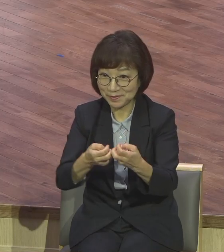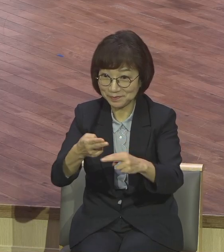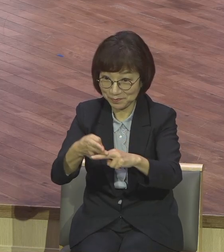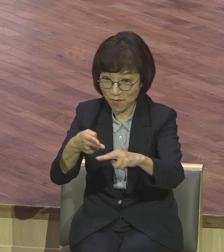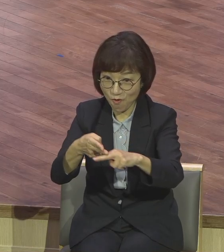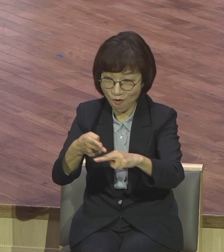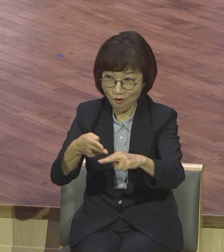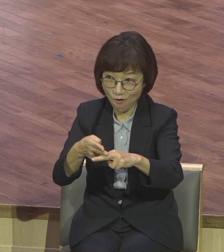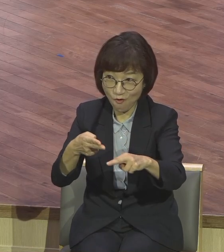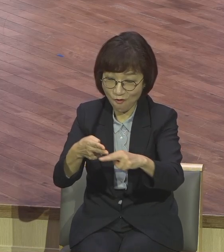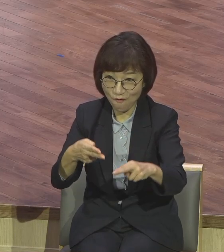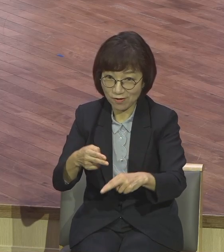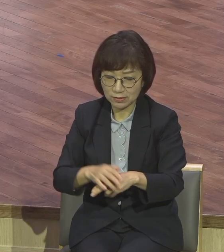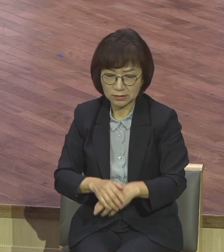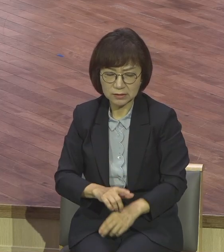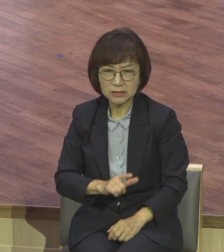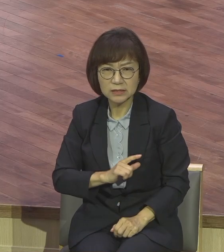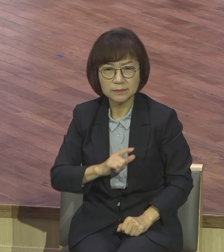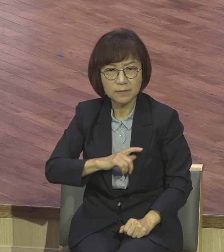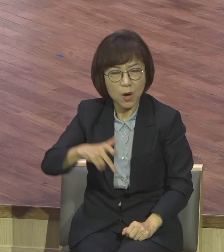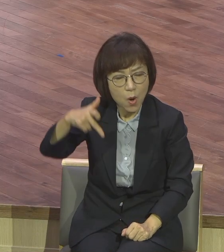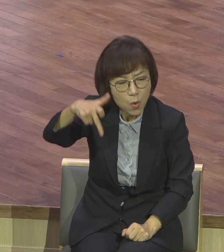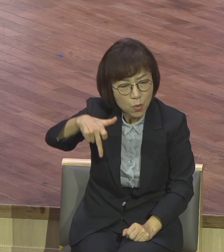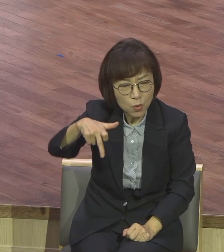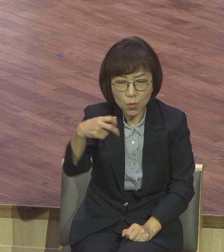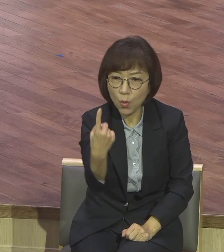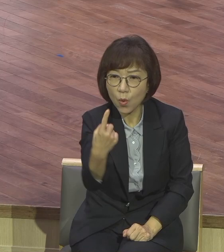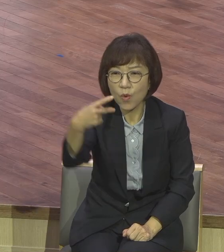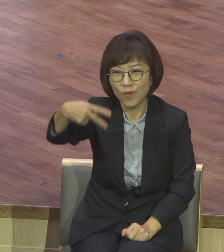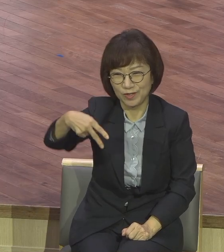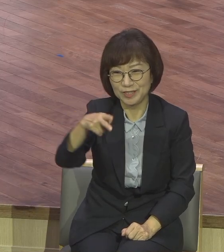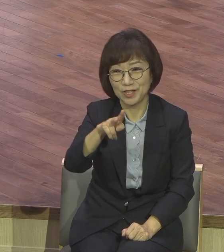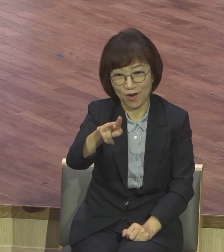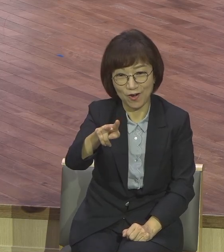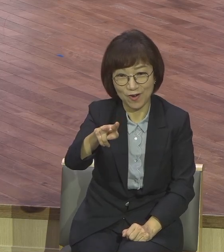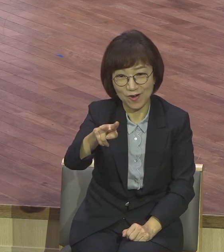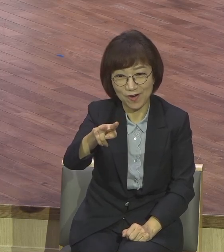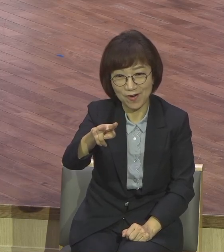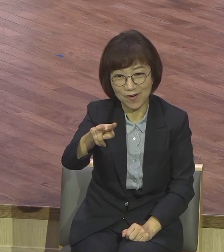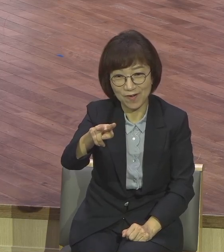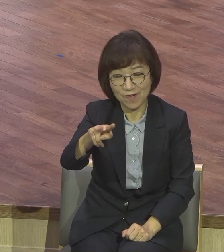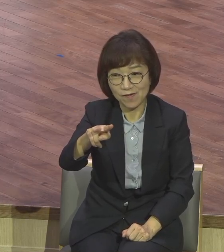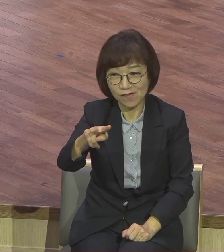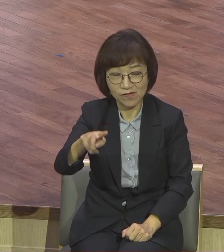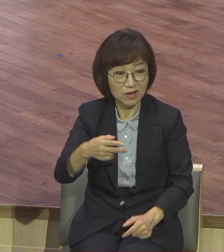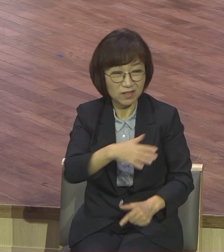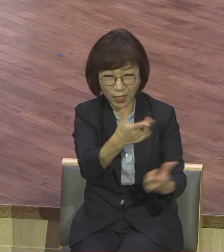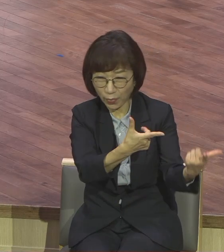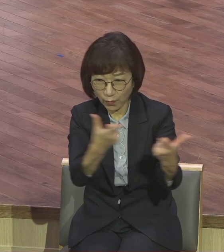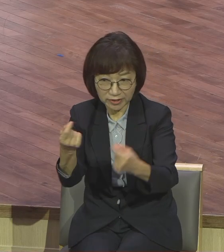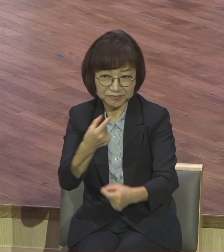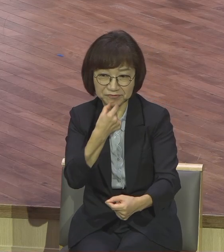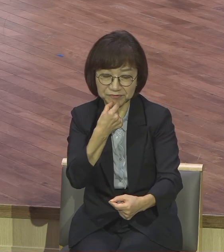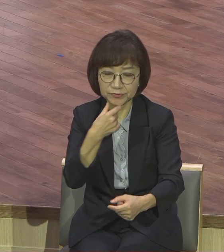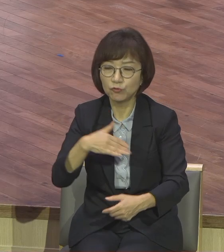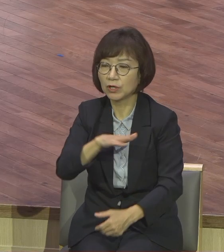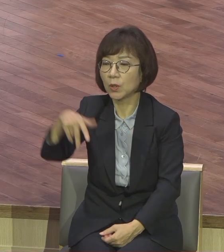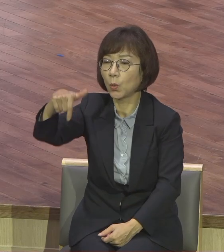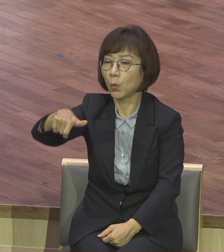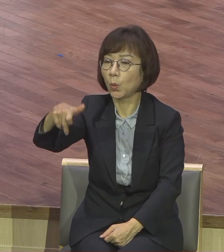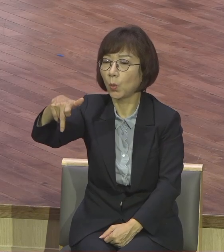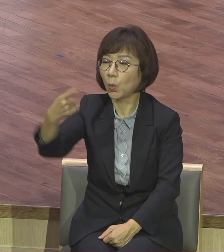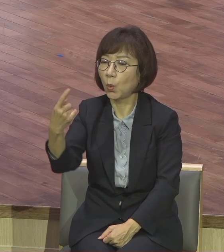하느냐, 코스라 합니다. 코스라 하는데 이걸 자기들은 먹는 거요. 여러분 잘 알잖아요. 지금도